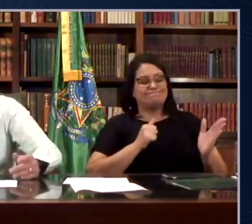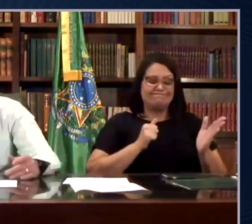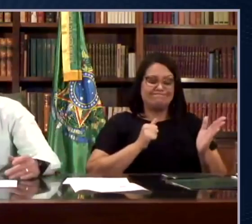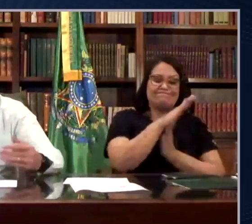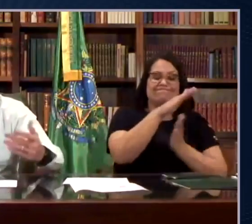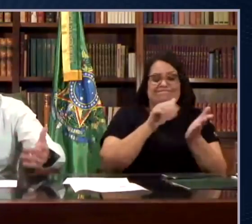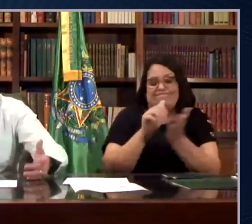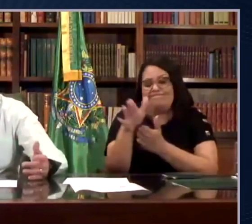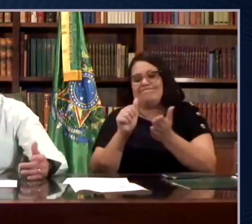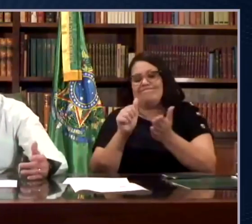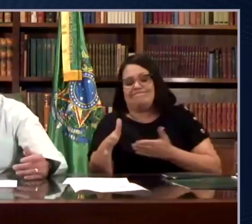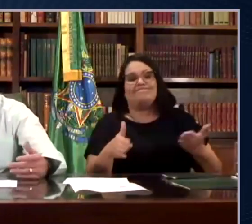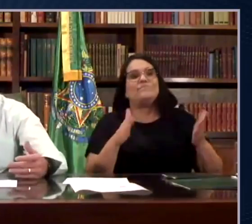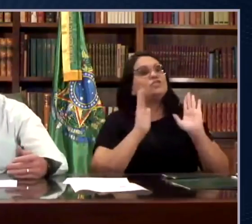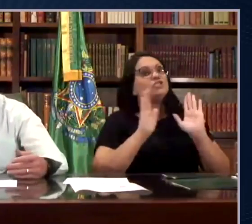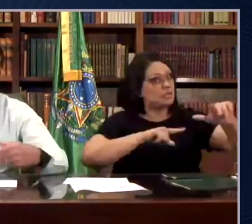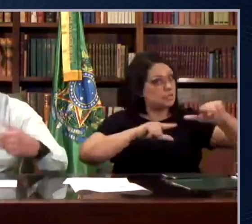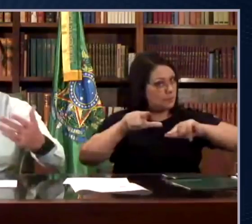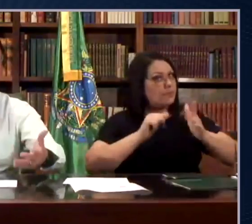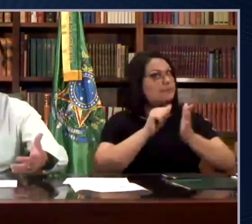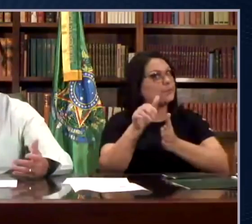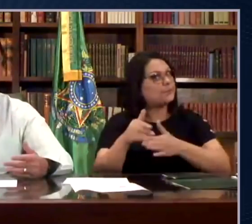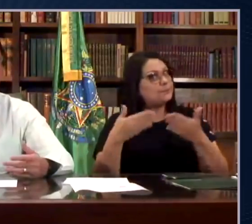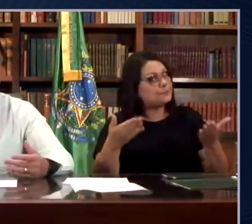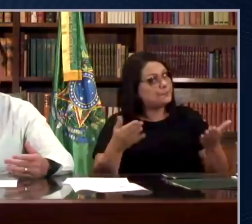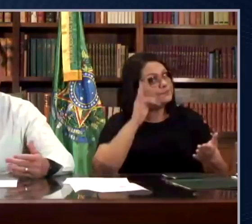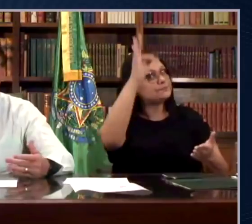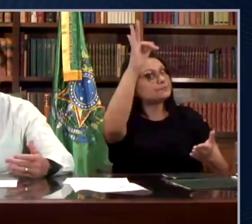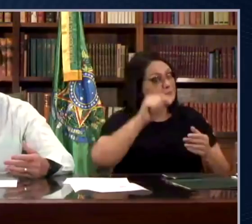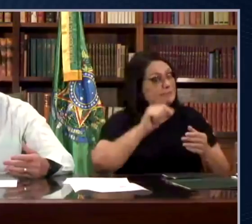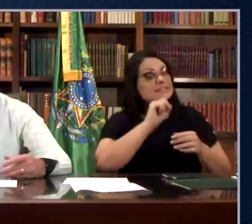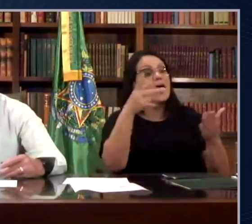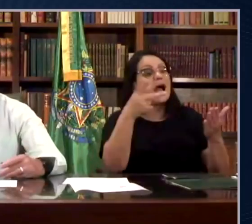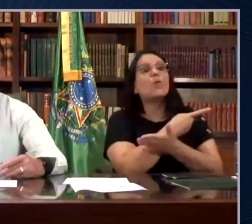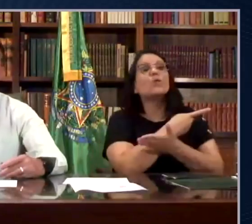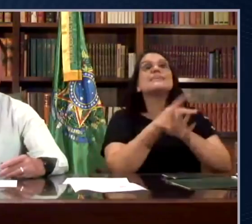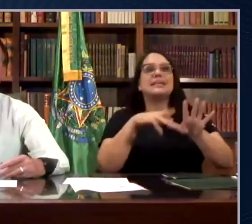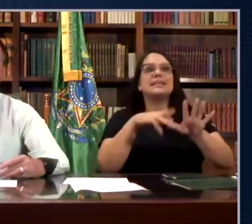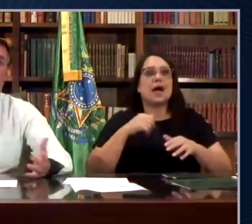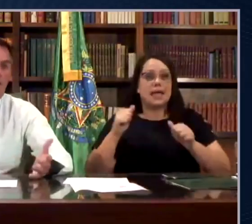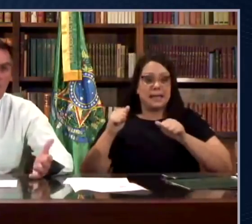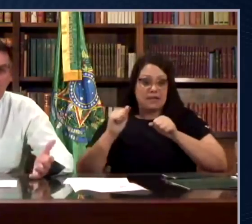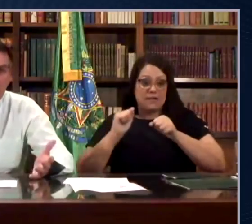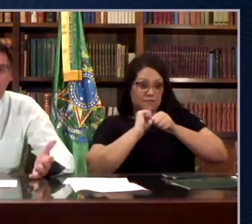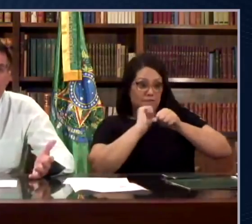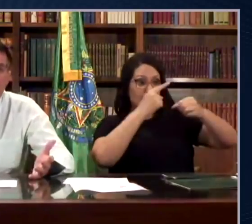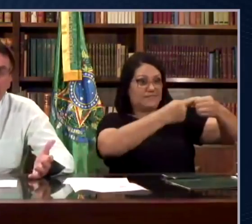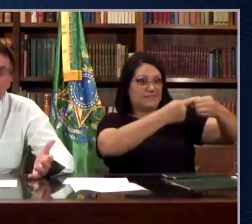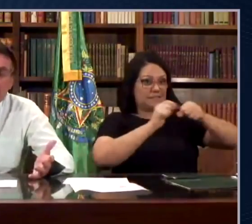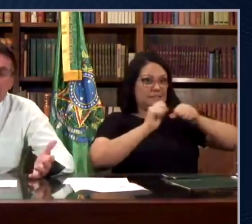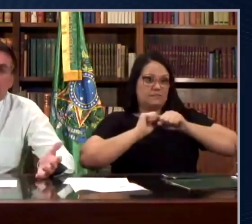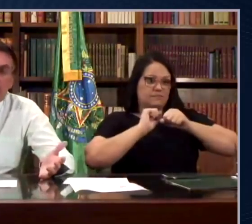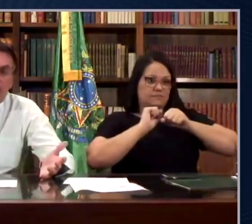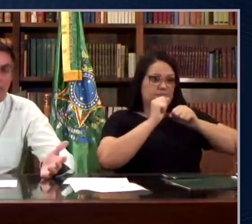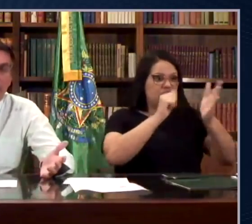lá na frente tiver que tomar uma outra providência semelhante por ter chegado vírus lá e o comércio começar a reagir, vai levar outra